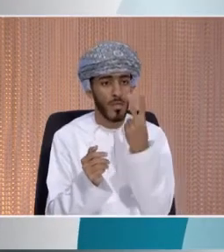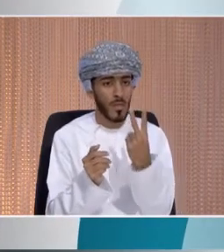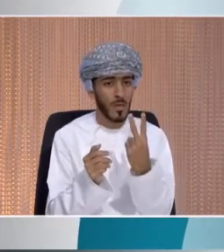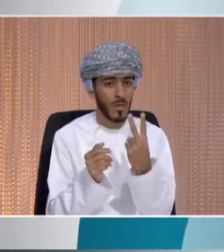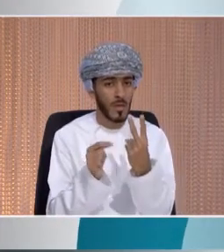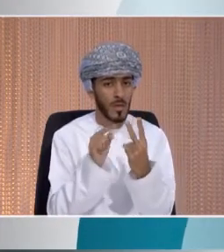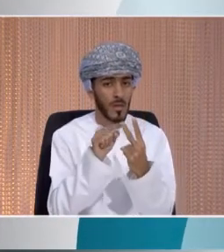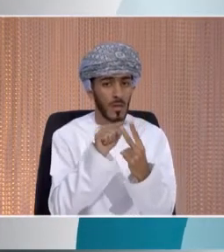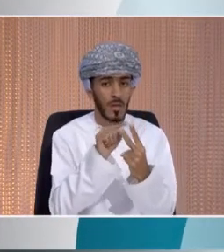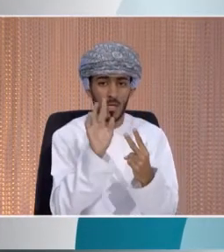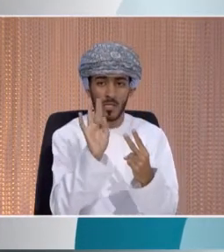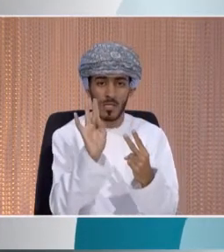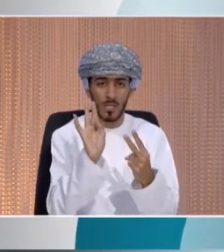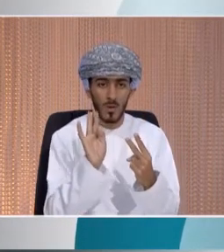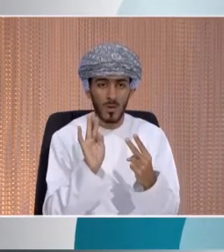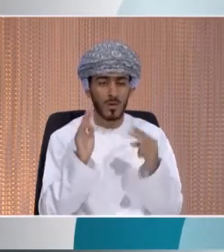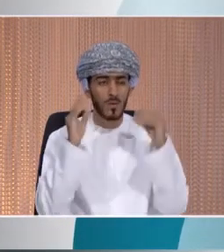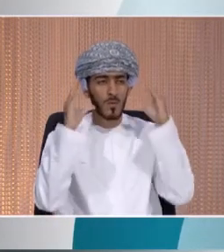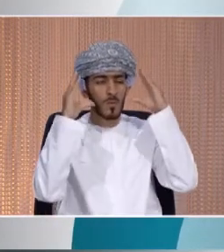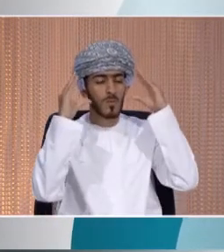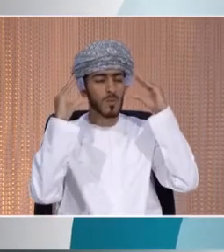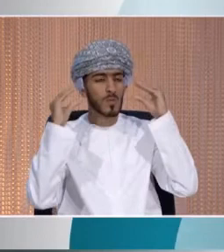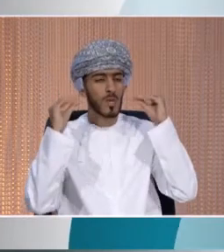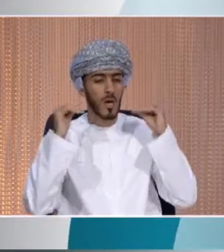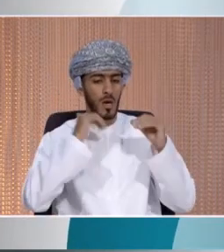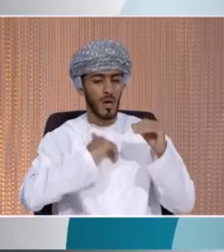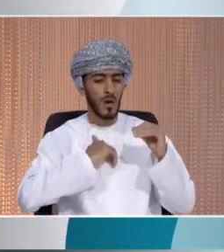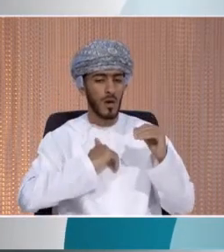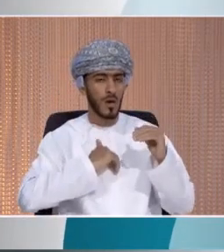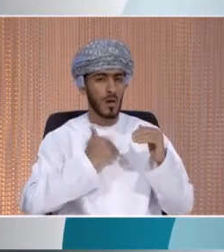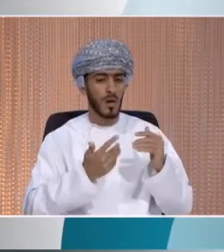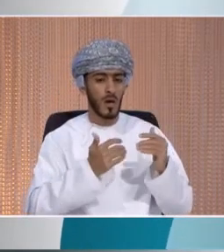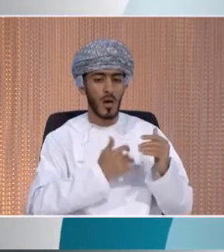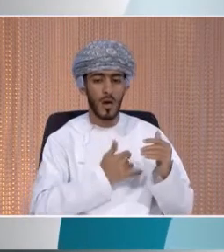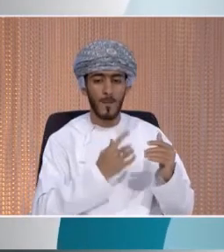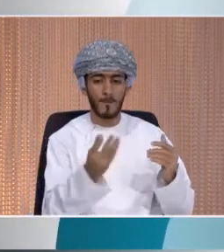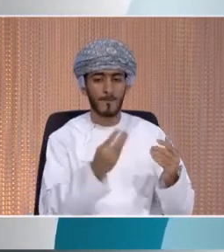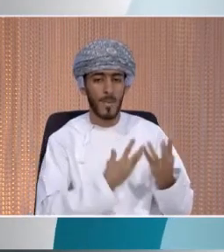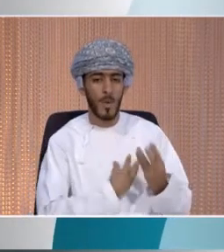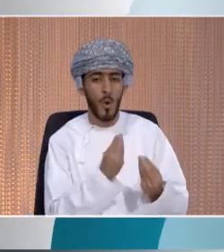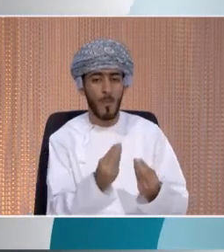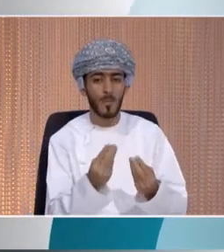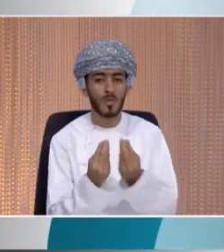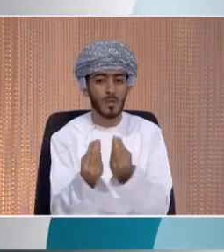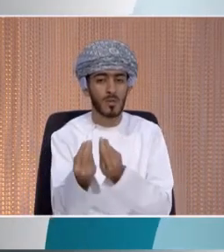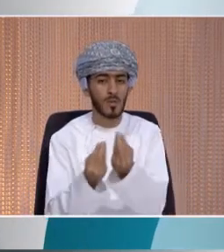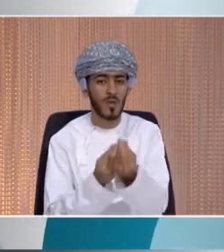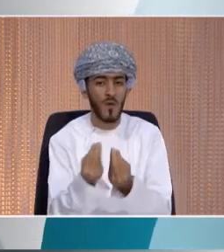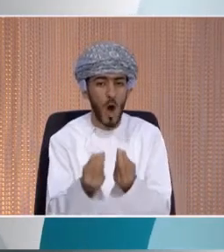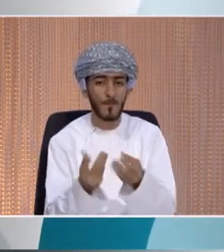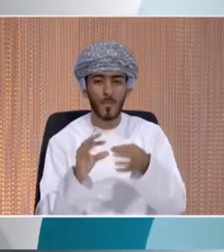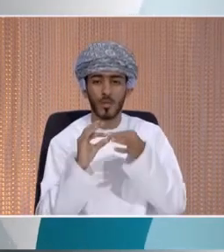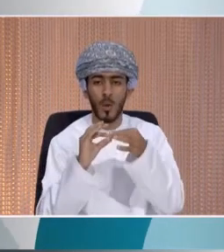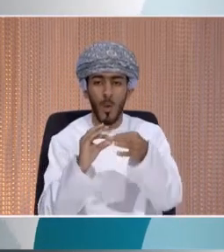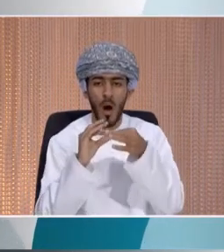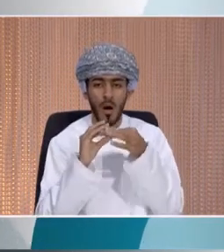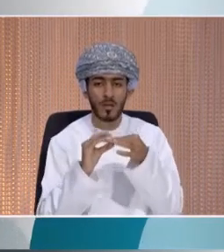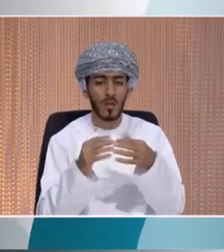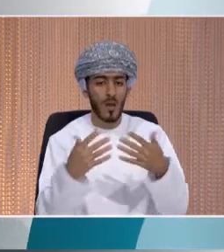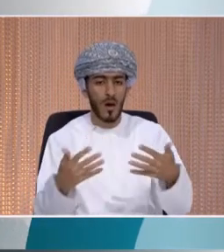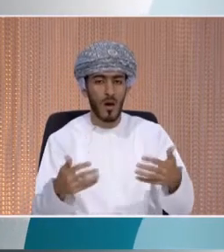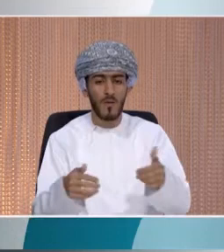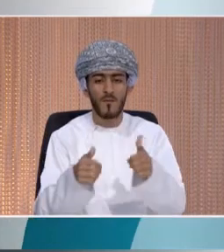كينونة الزواج تعني الاستقرار النفسي، التواصل الروحي، التفاهم. فعندما يجد الرجل